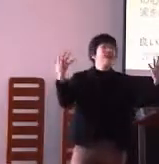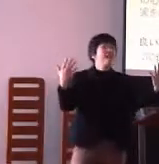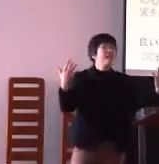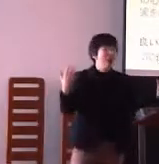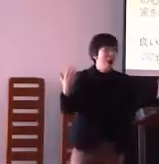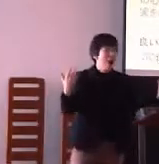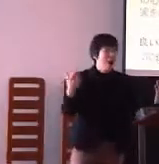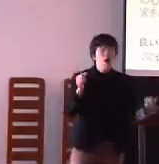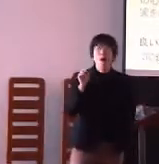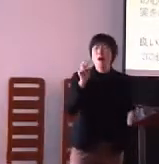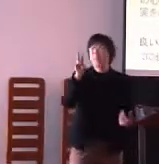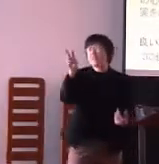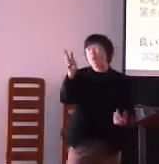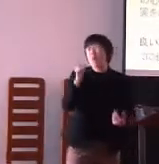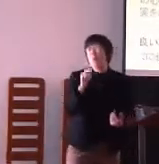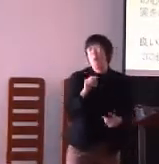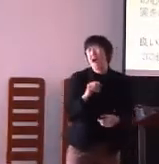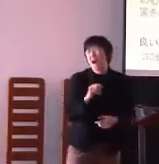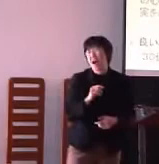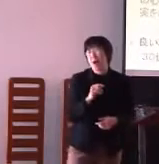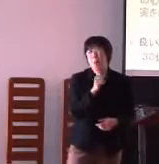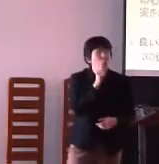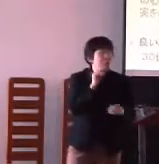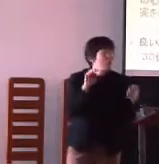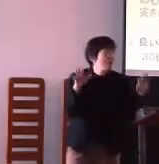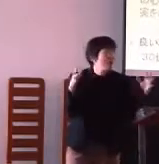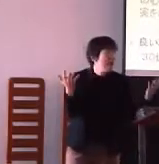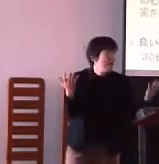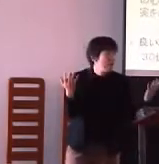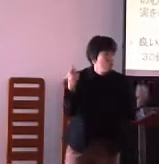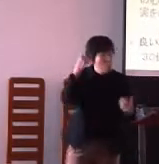本当に悲しいと思います。